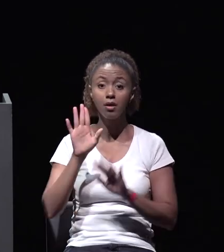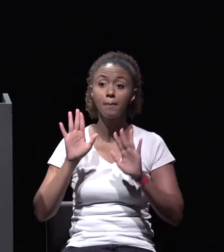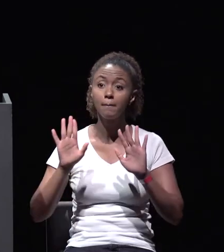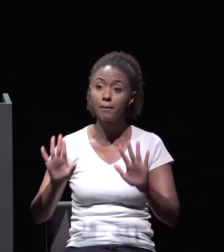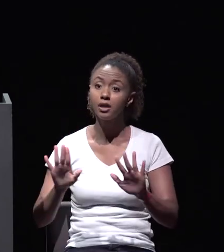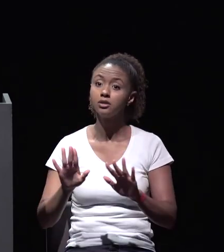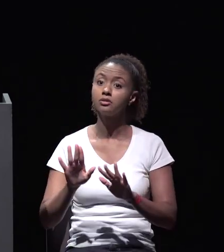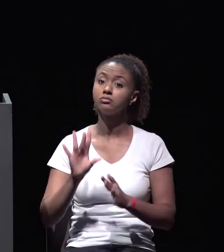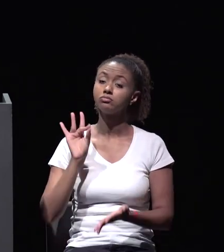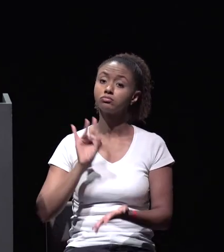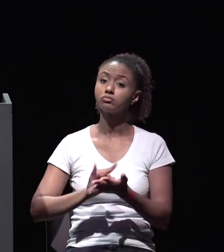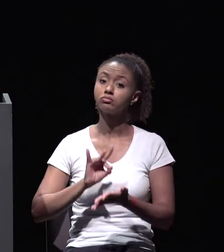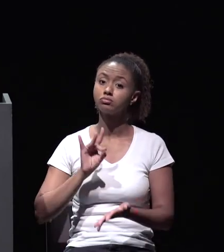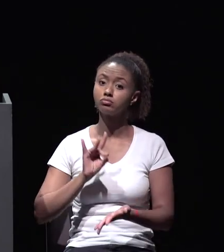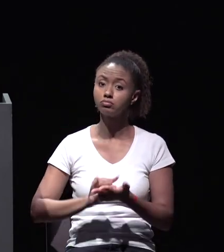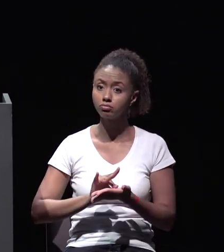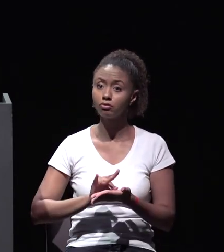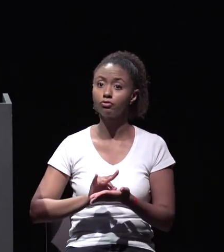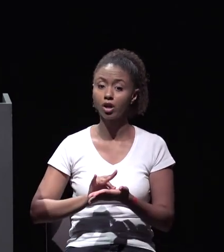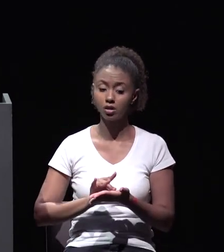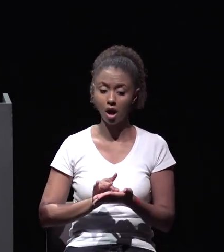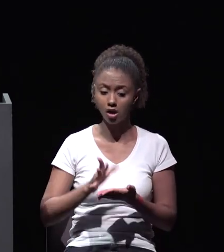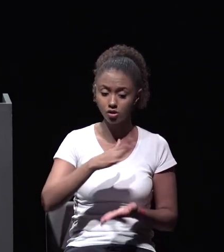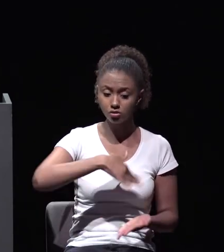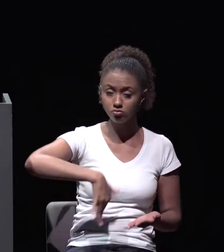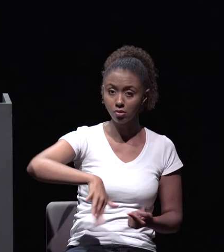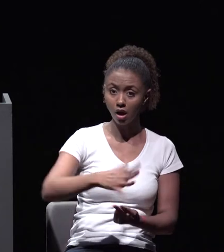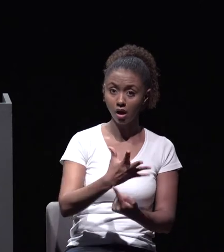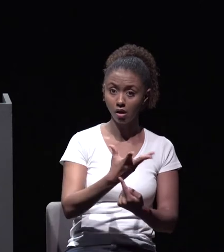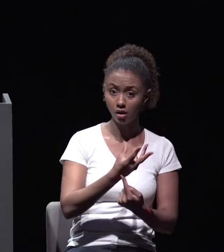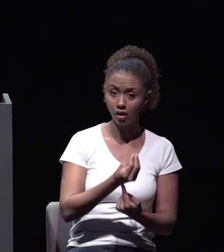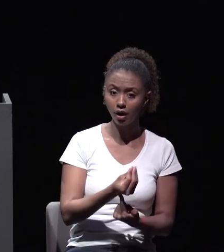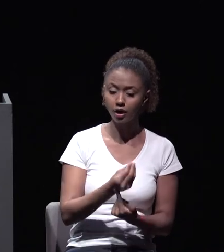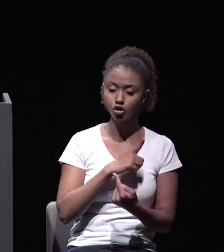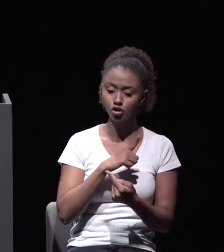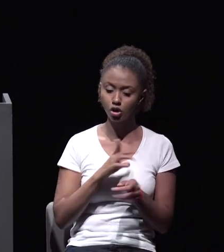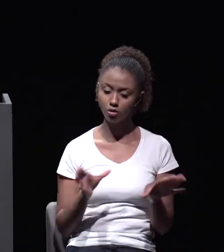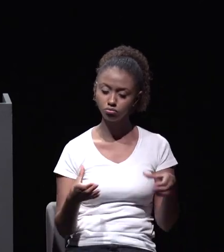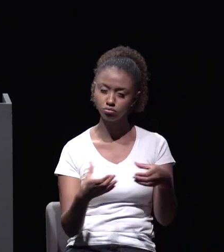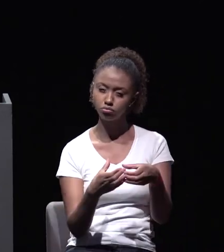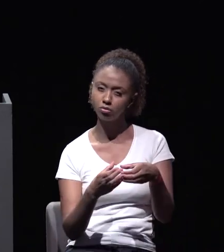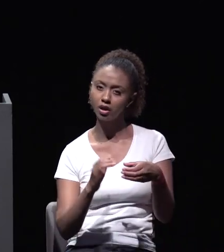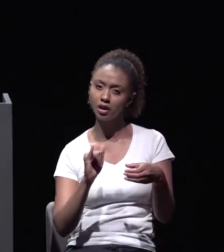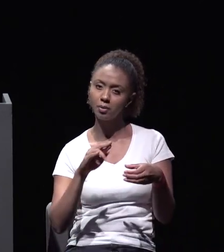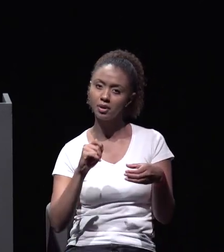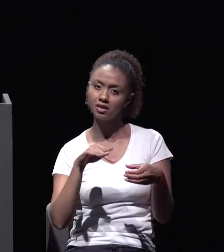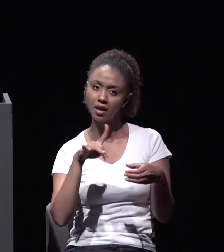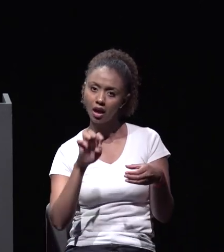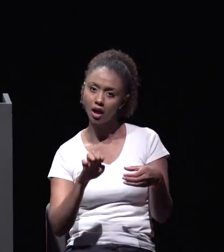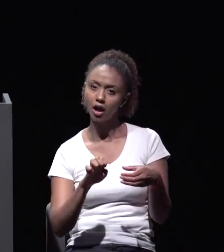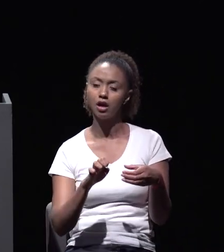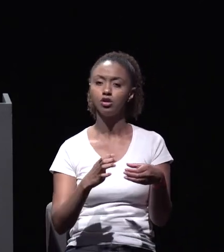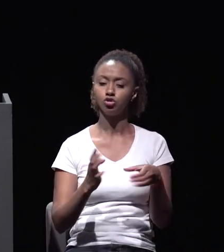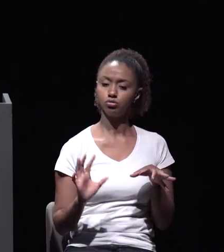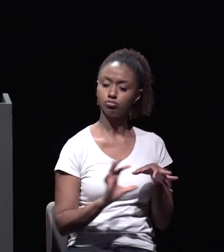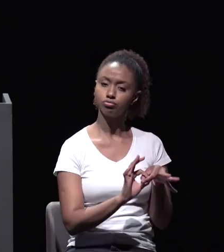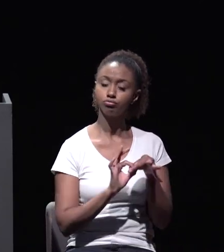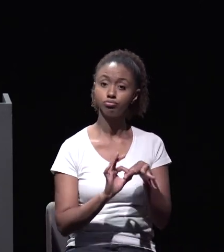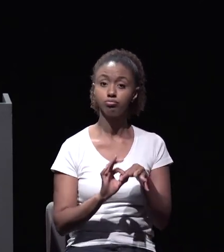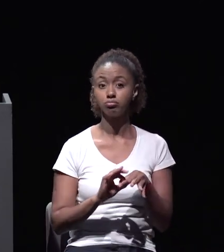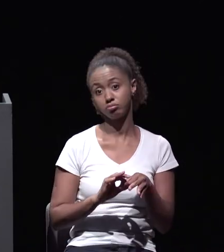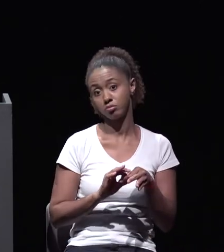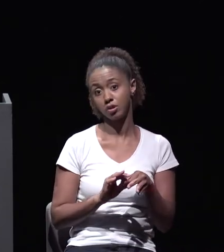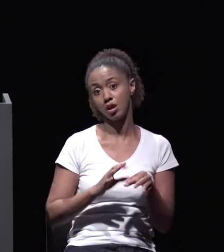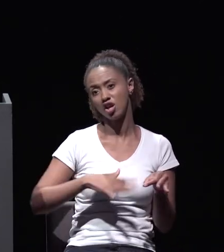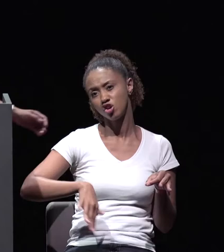em geral esses artistas se congregavam em algum tipo de irmandade algum tipo de confraria em geral as de são josé